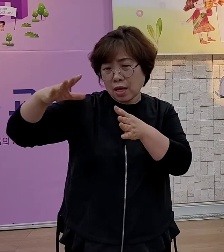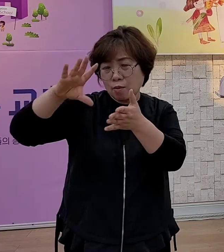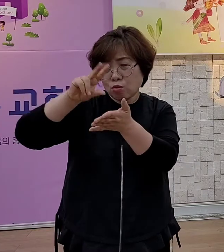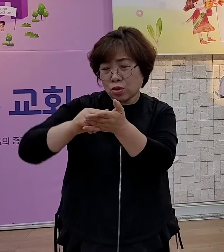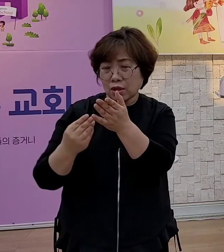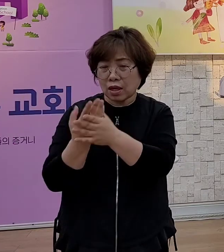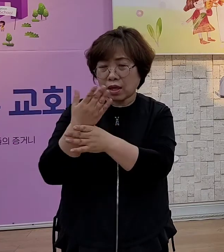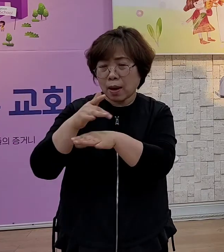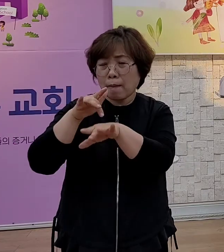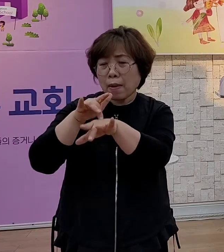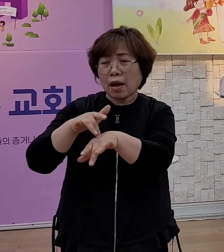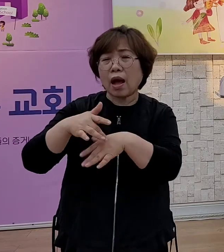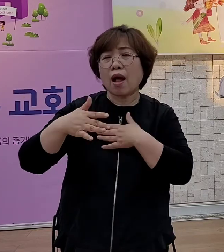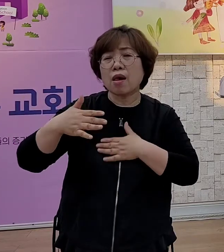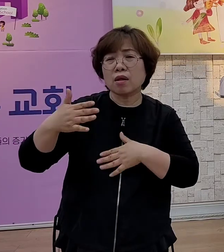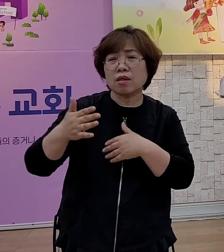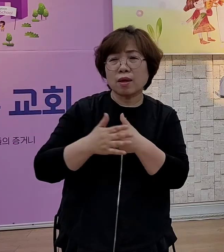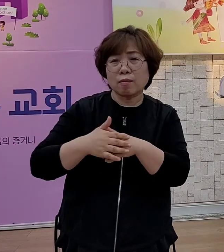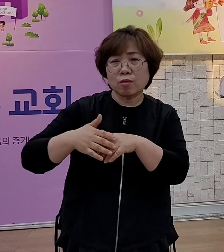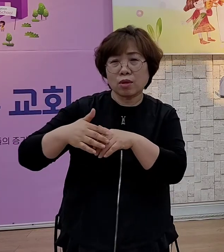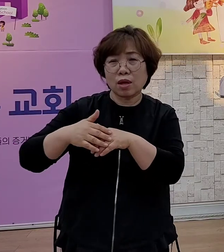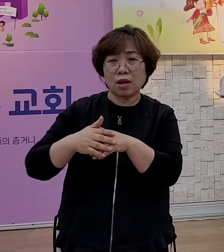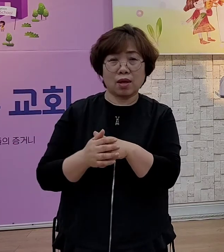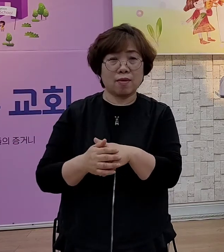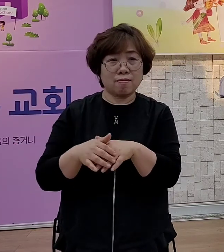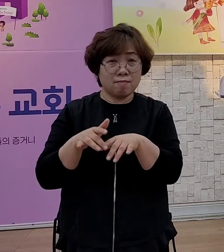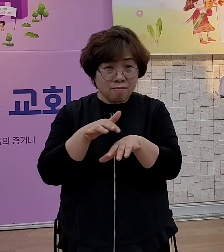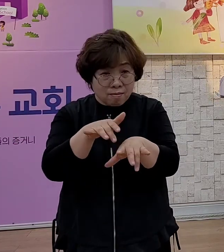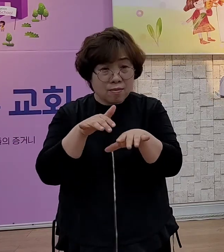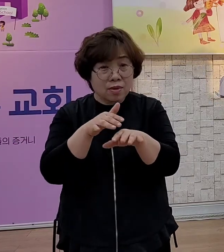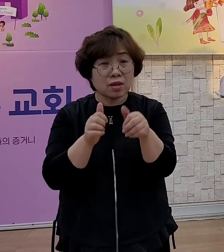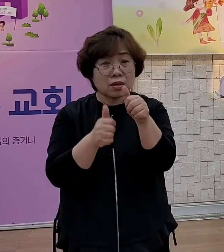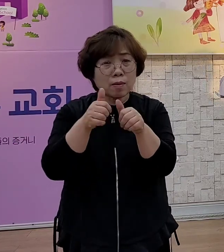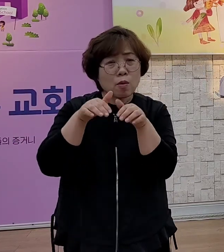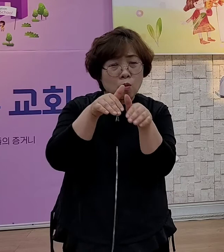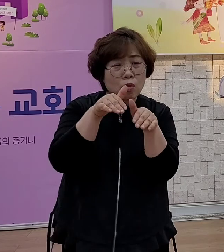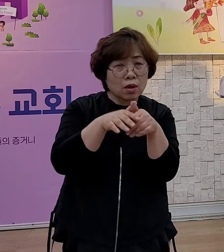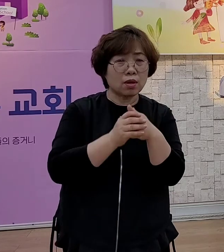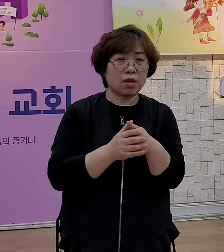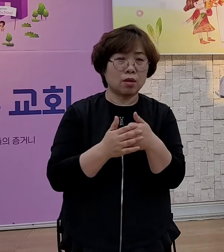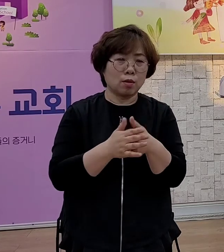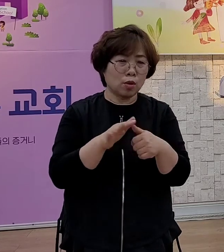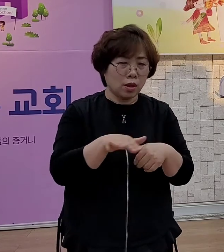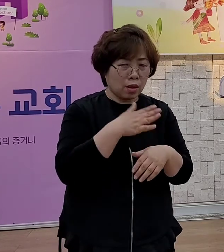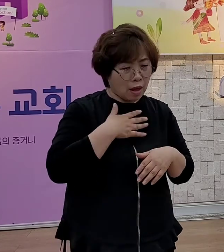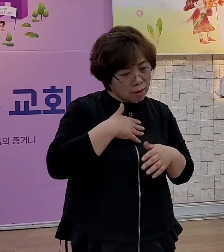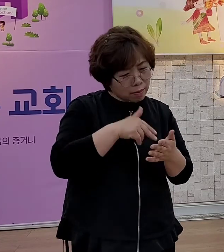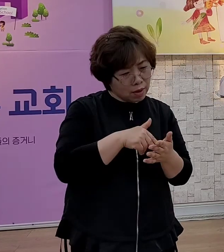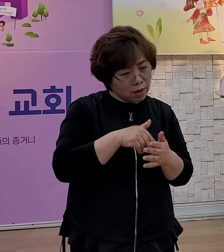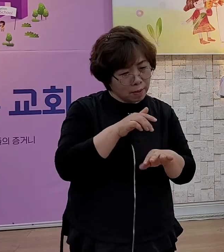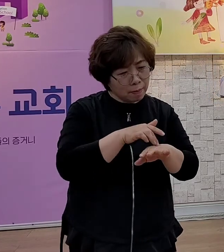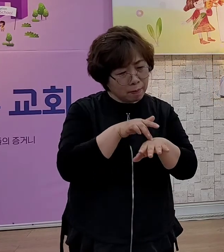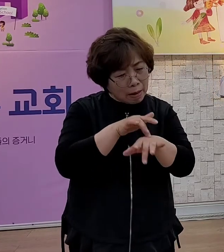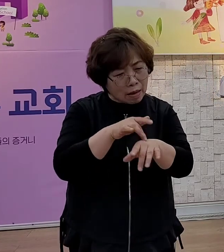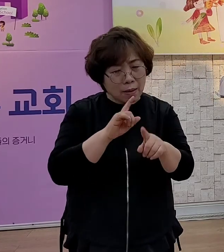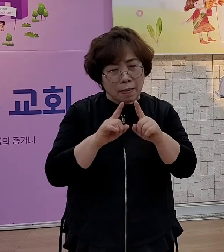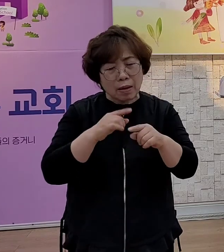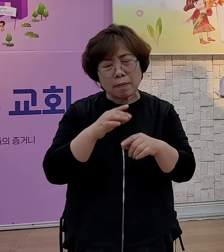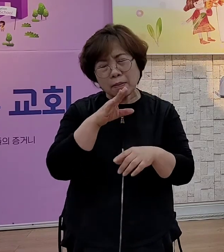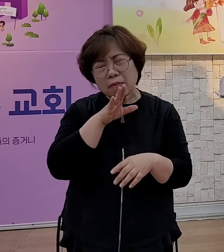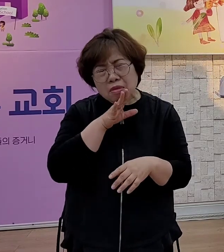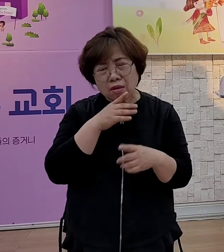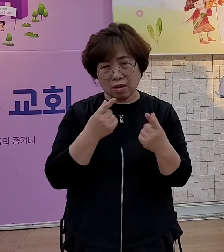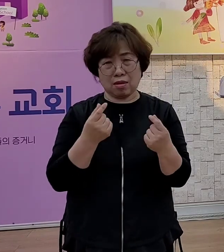것을 마귀는 알고 있기 때문에. 그래서 마귀가 하는 말이 더 이제 맞아 보여요. 그렇지, 이 교회 가봤자 뭐하나?